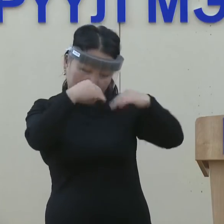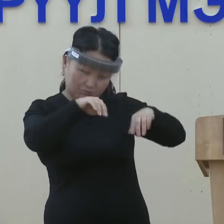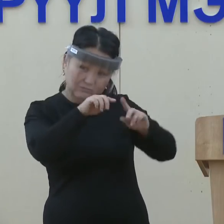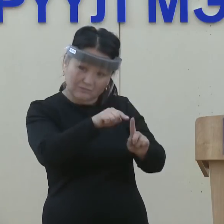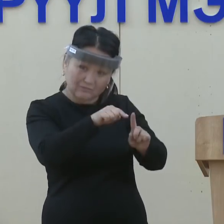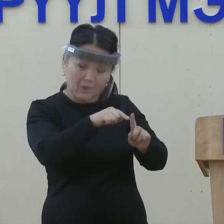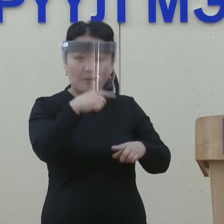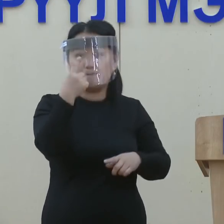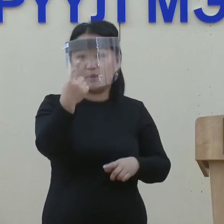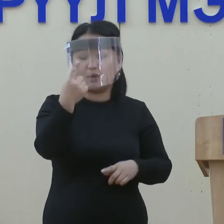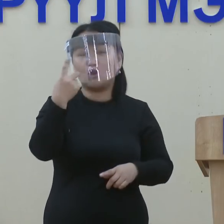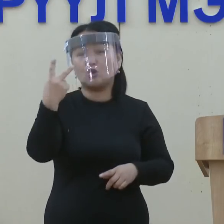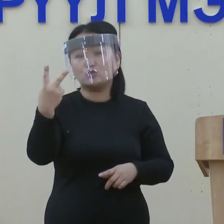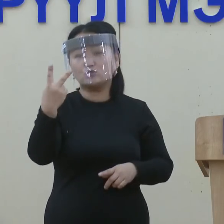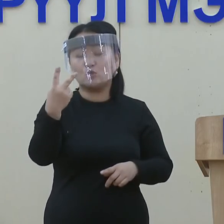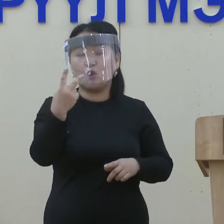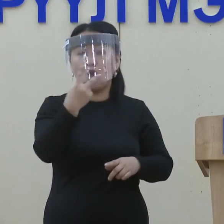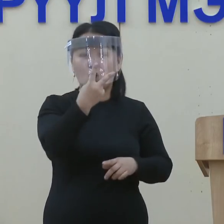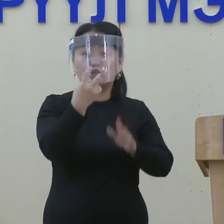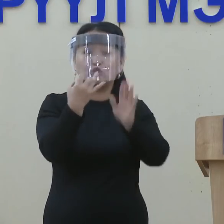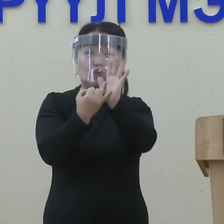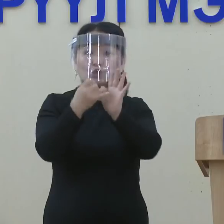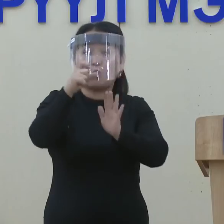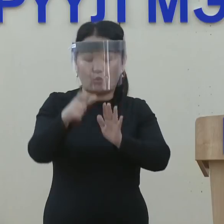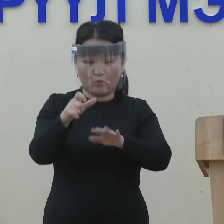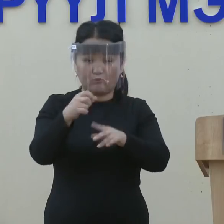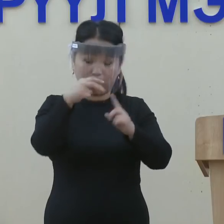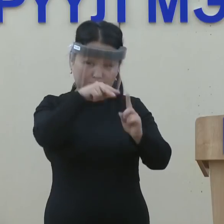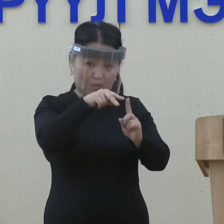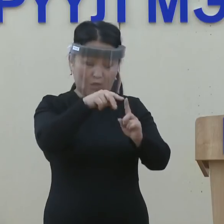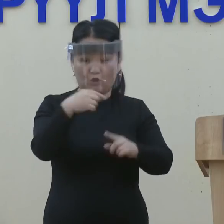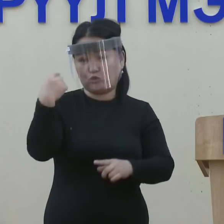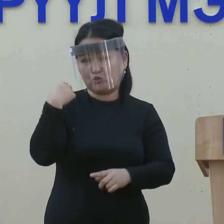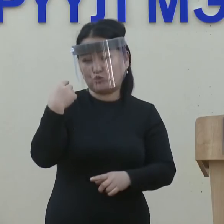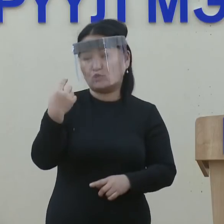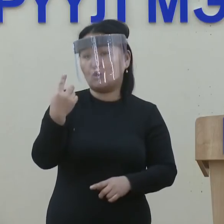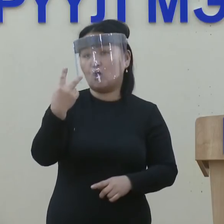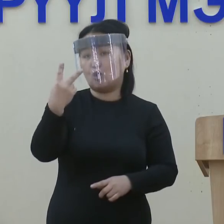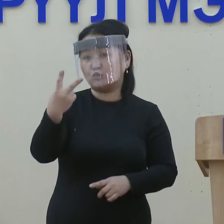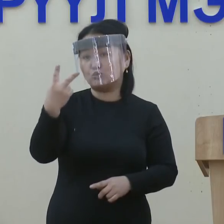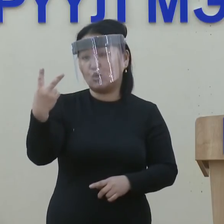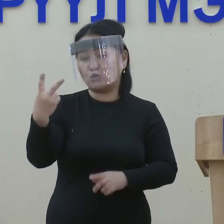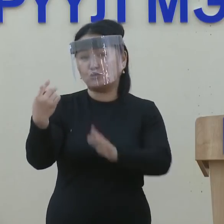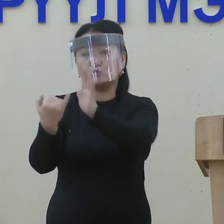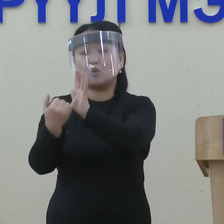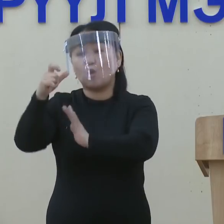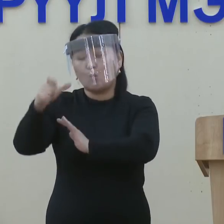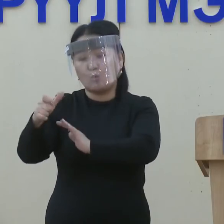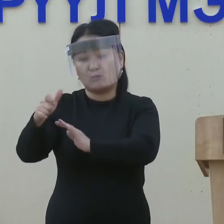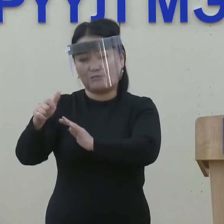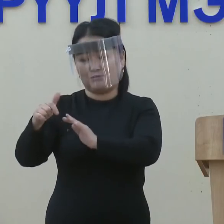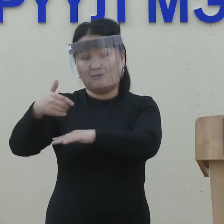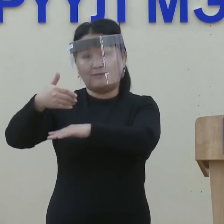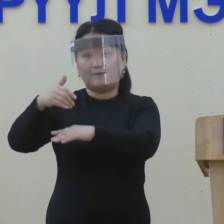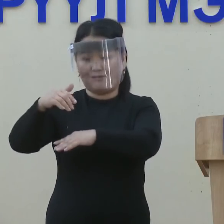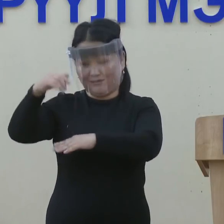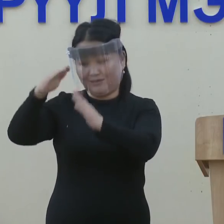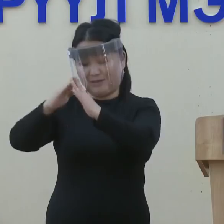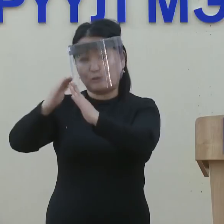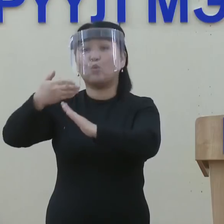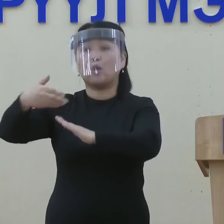хүн байна. За өчигдрийн хувьд бол ажиглалтаас 226 хүн бол гарч гэрийн одоо ажиглалтанд бол шилжсэн байгаа. За